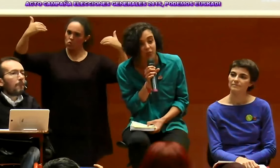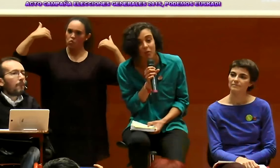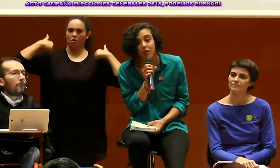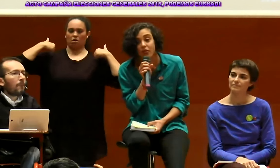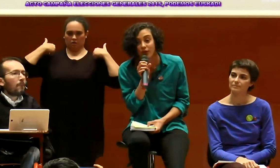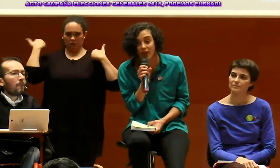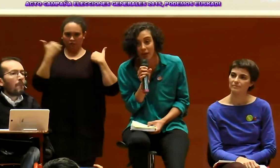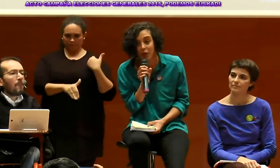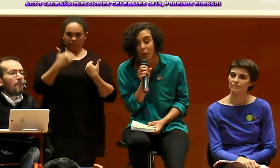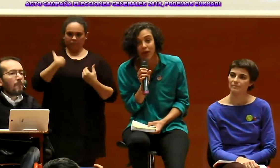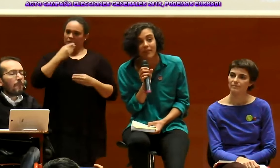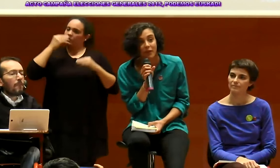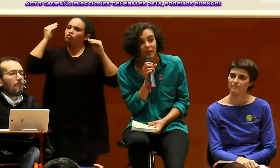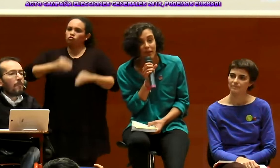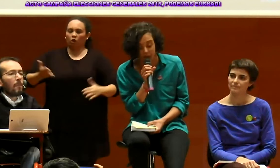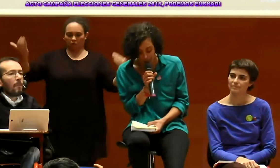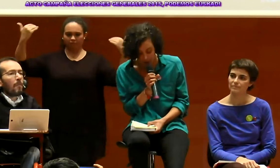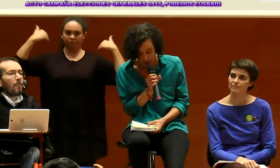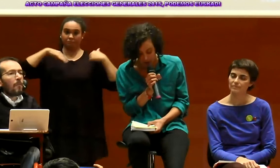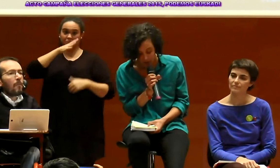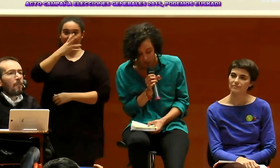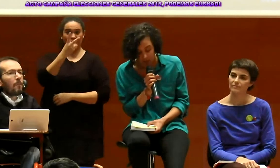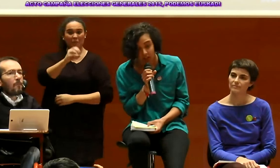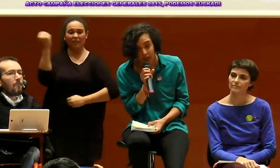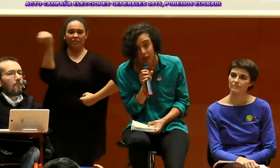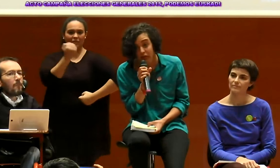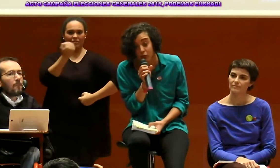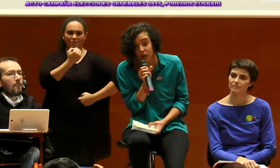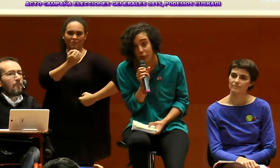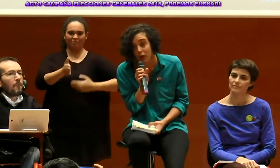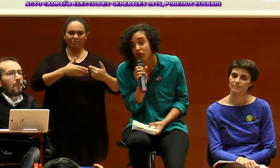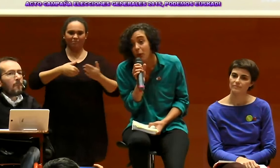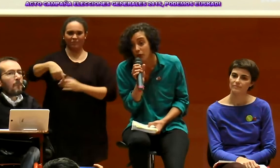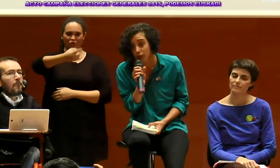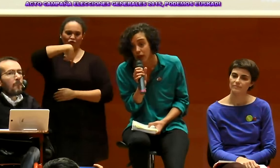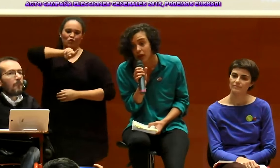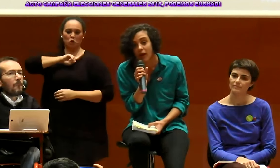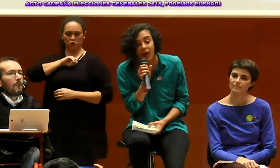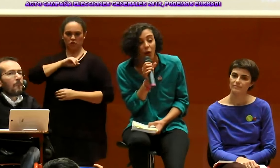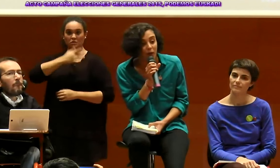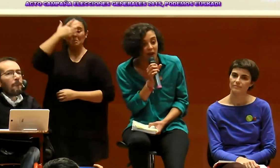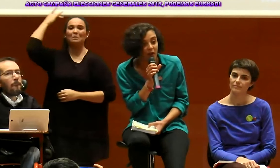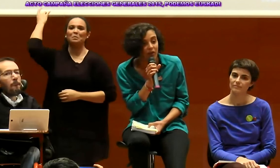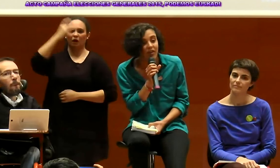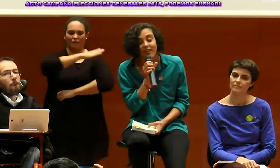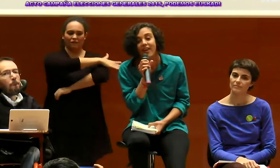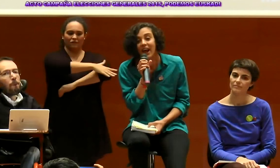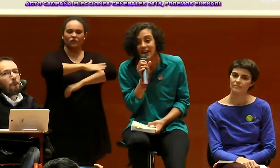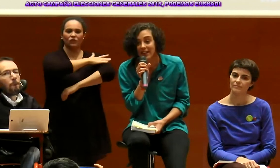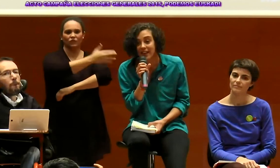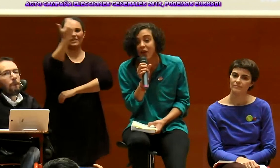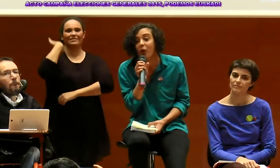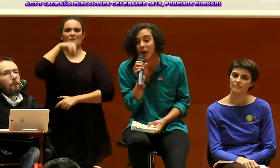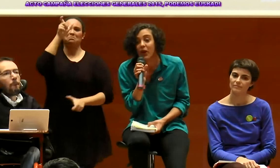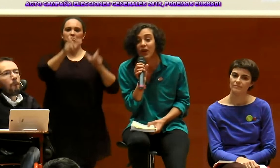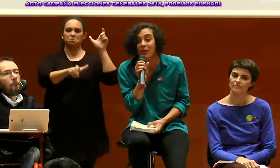una responsabilidad histórica, porque este 20 de diciembre está en nuestras manos que por fin el gobierno sea de la